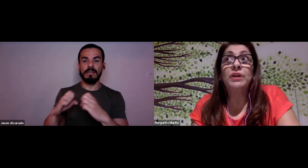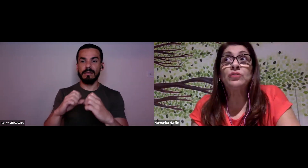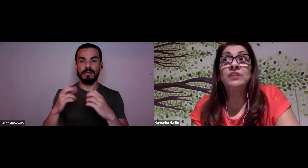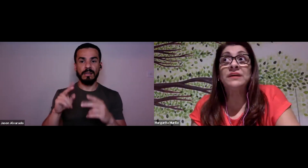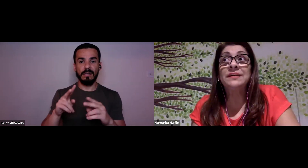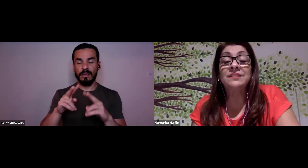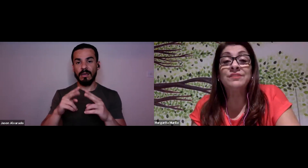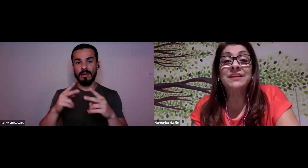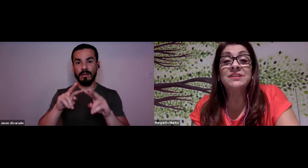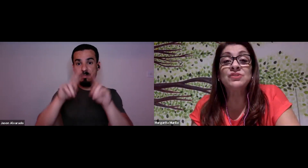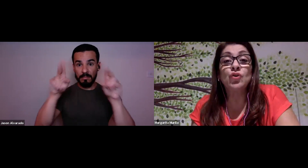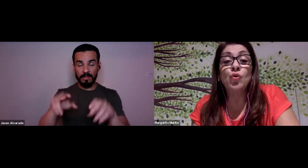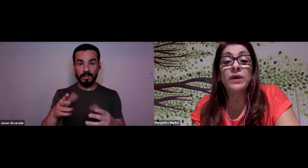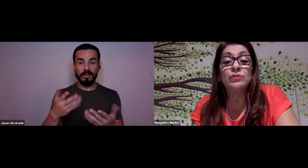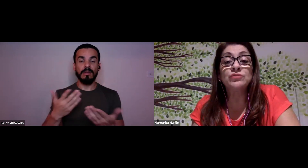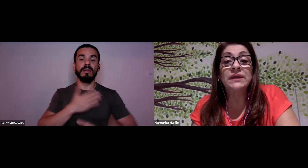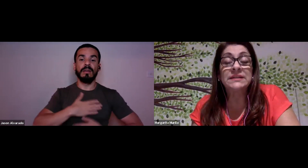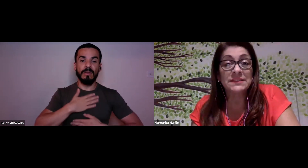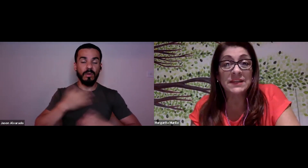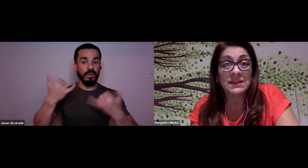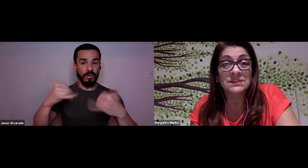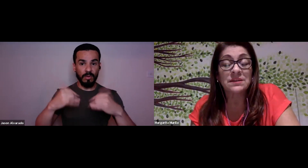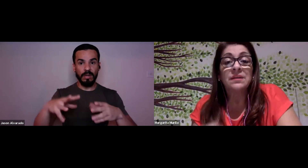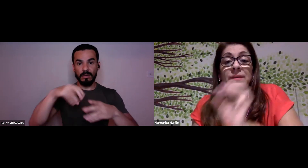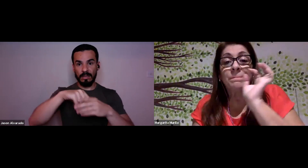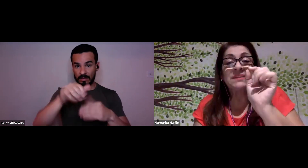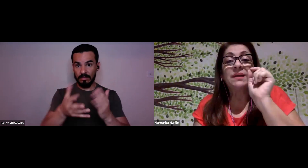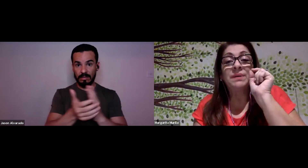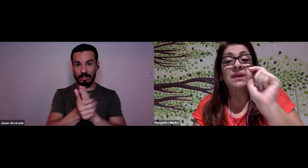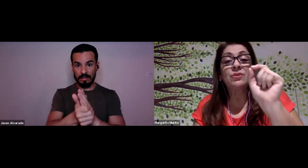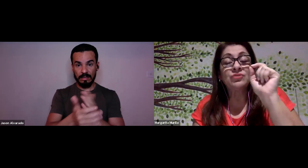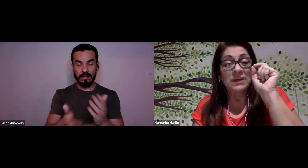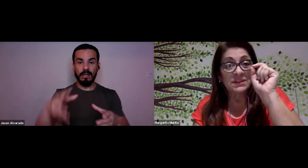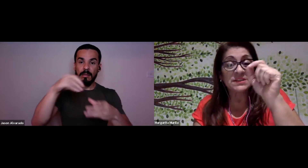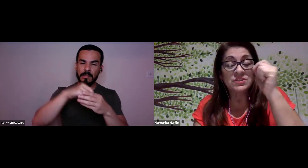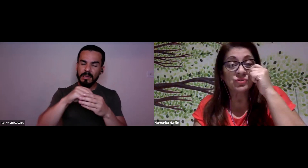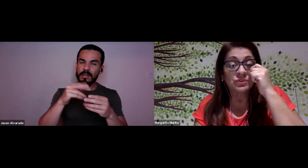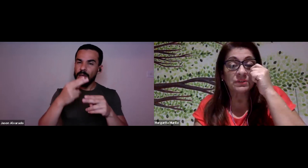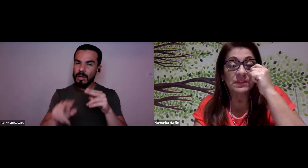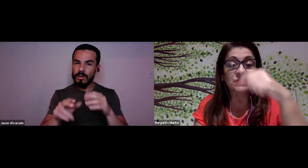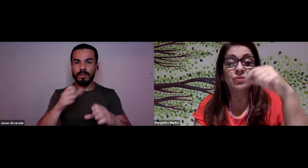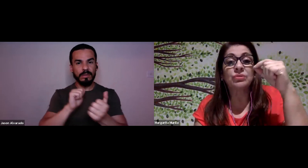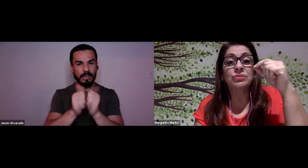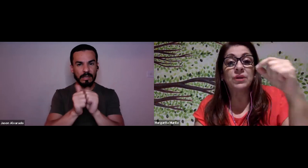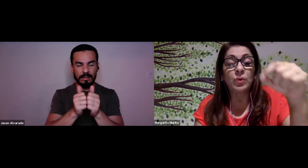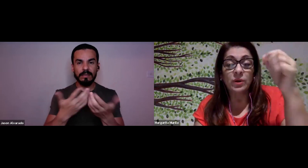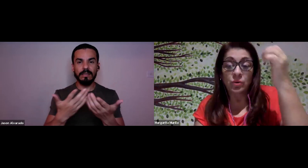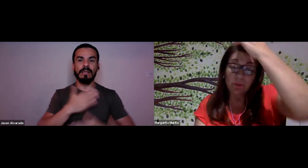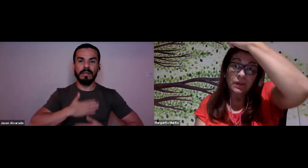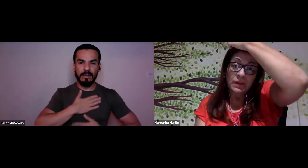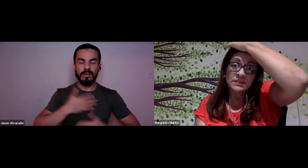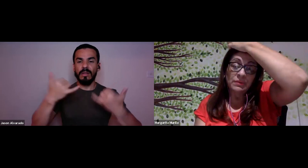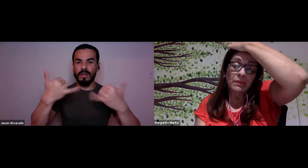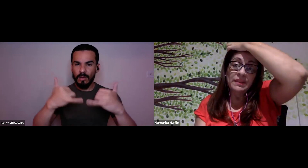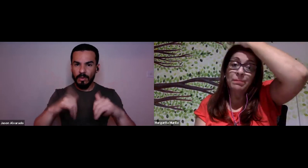incorporando técnicas de recreación o juegos en estas guías meta pequeños ejercicios de recreación de juego